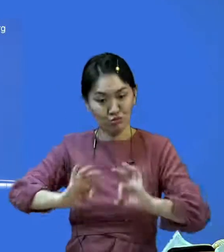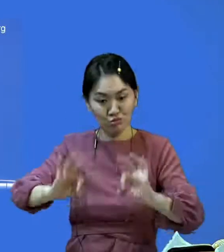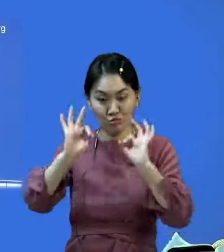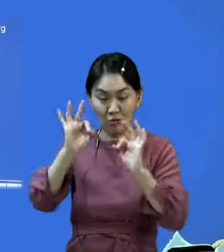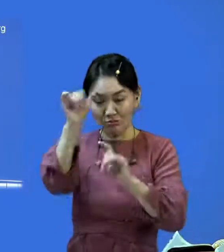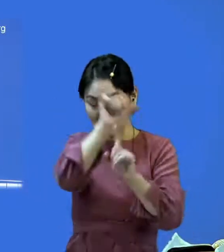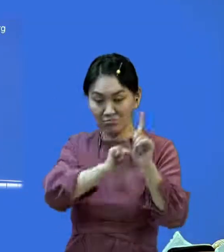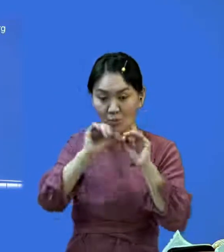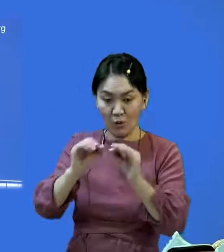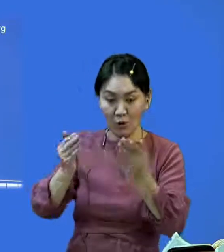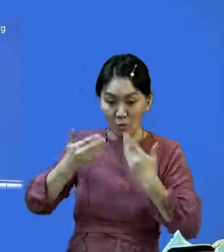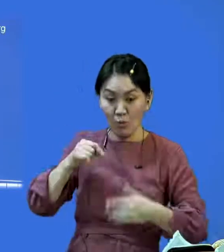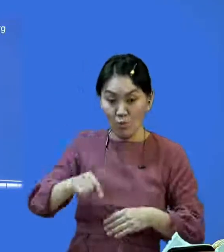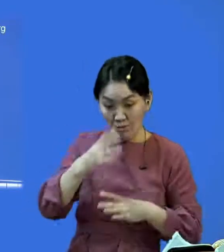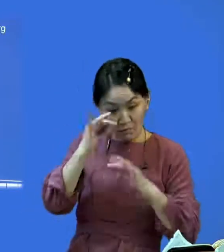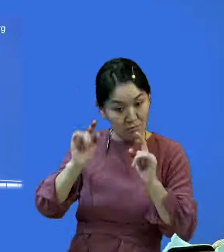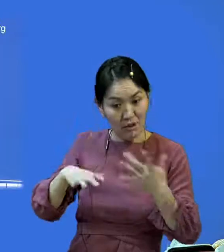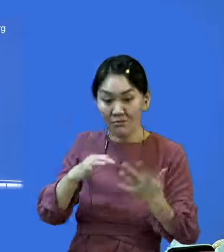гэж үү?